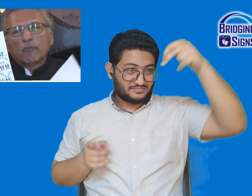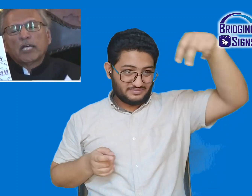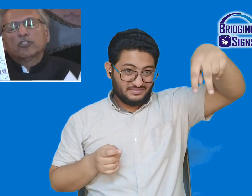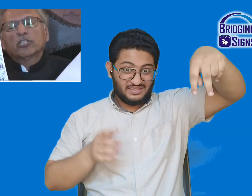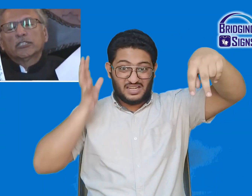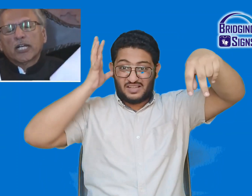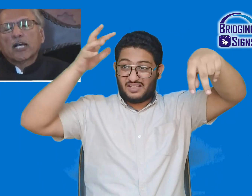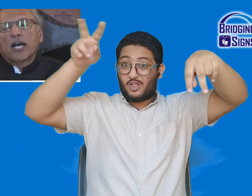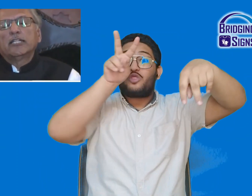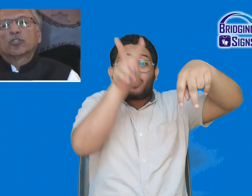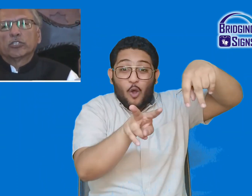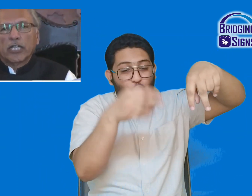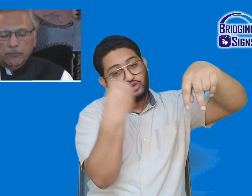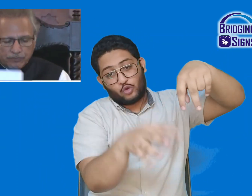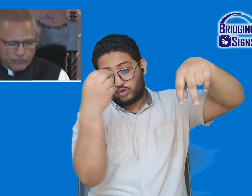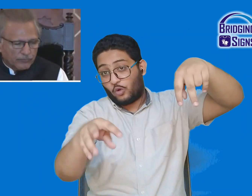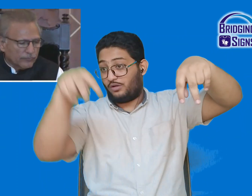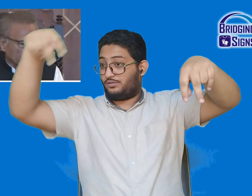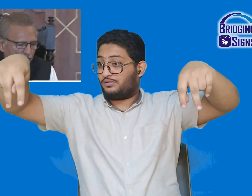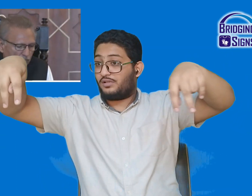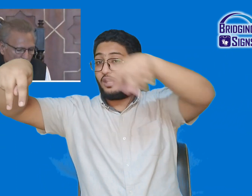دو نمازیوں کی جگہ خالی چھوڑی جائے۔